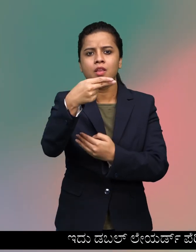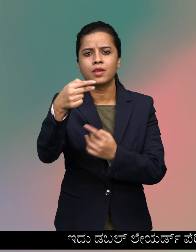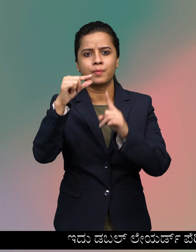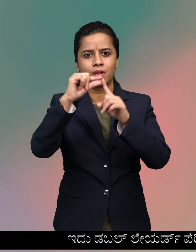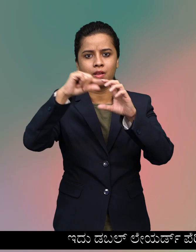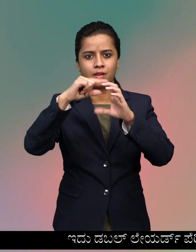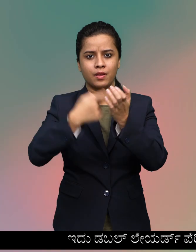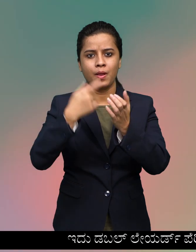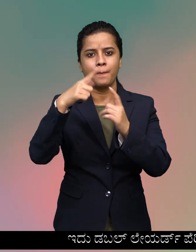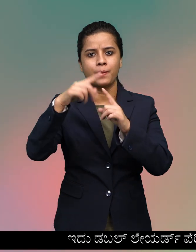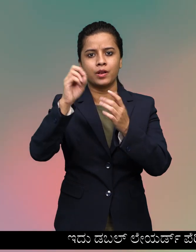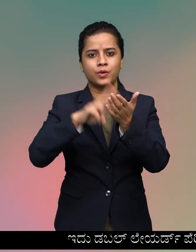ಮುಚ್ಚಲ್ಪಟ್ಟಿದೆ.